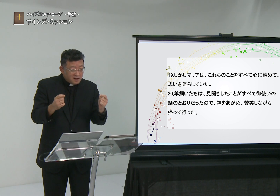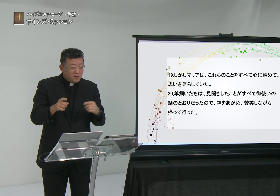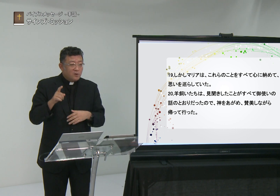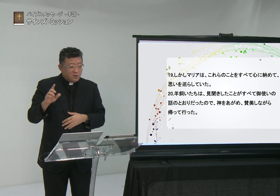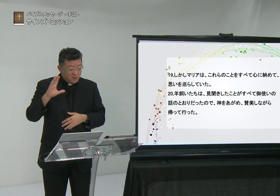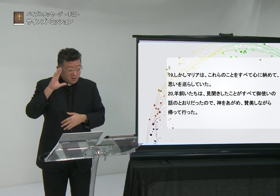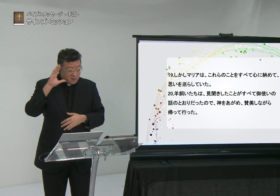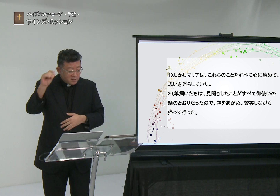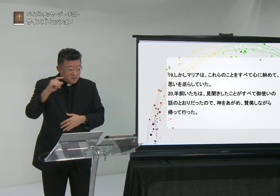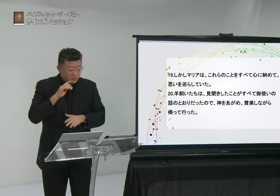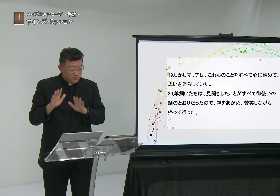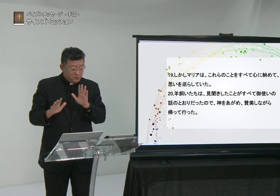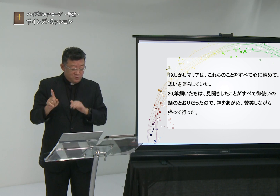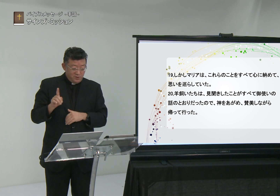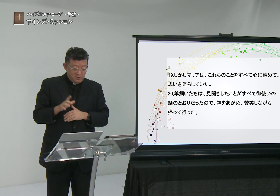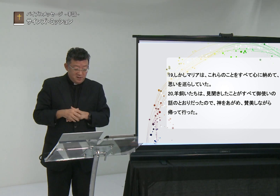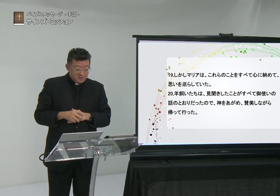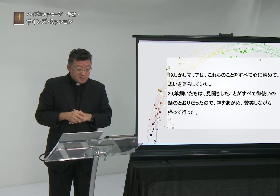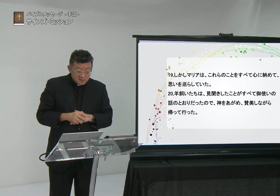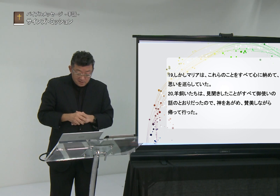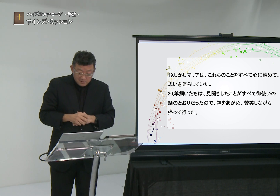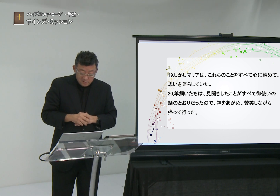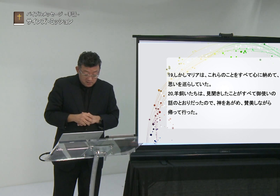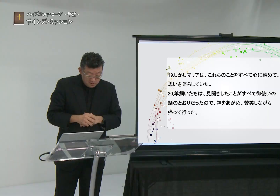賛美しながら帰っていった